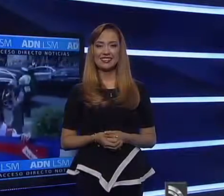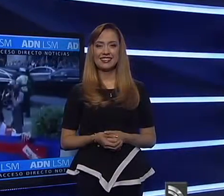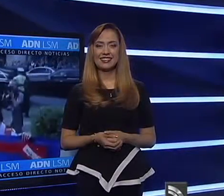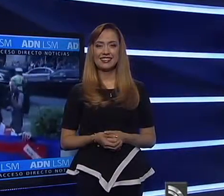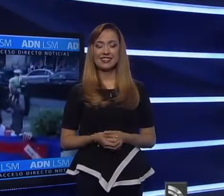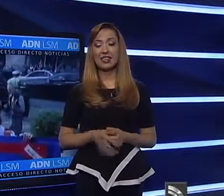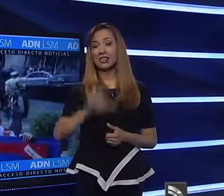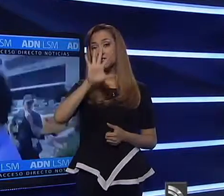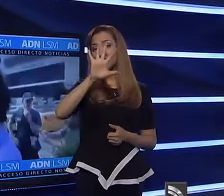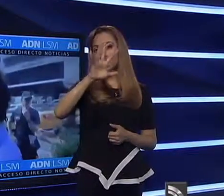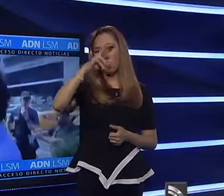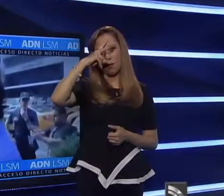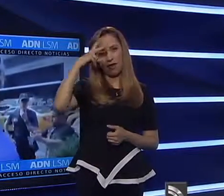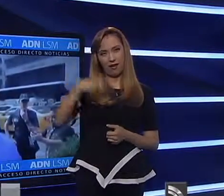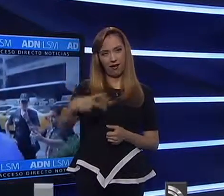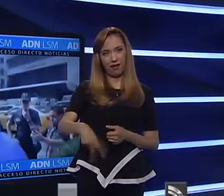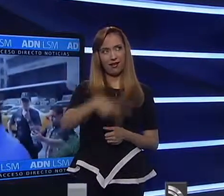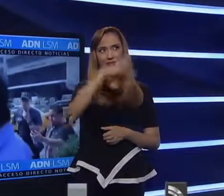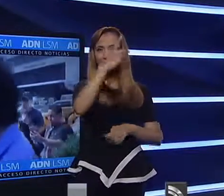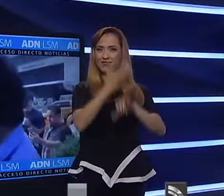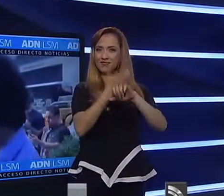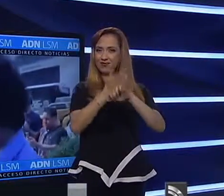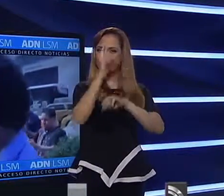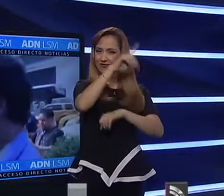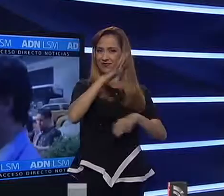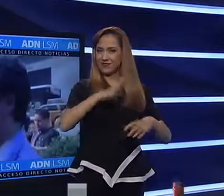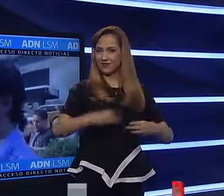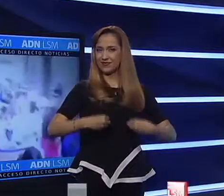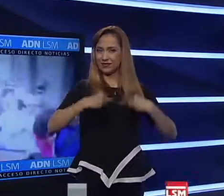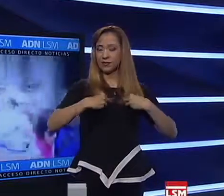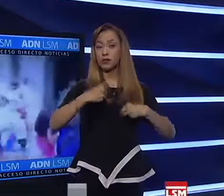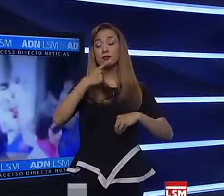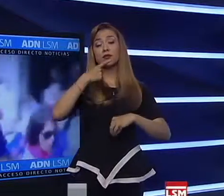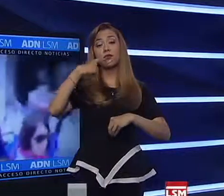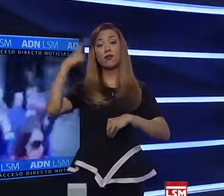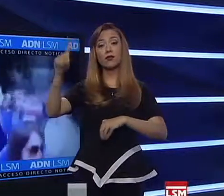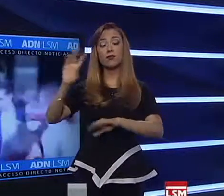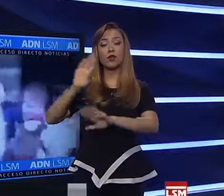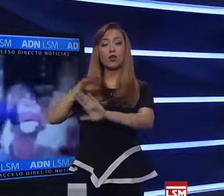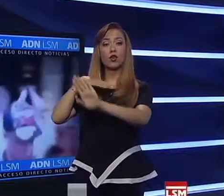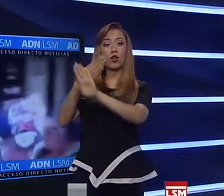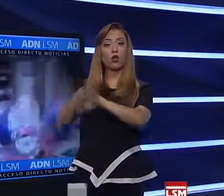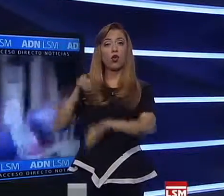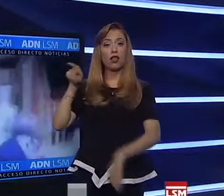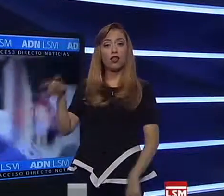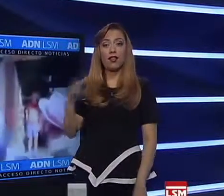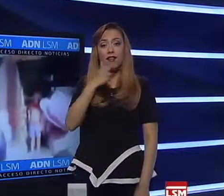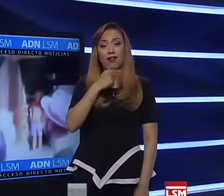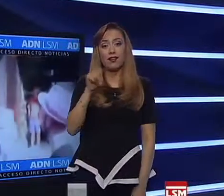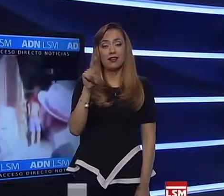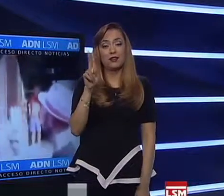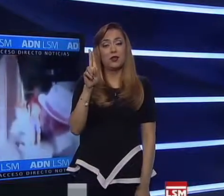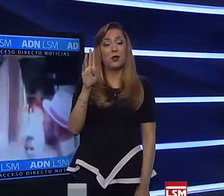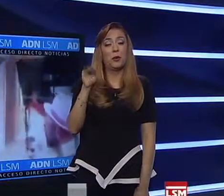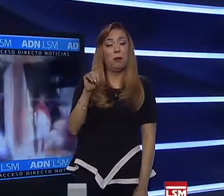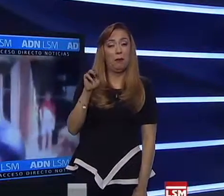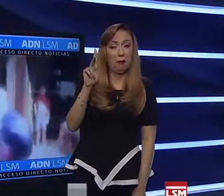Cinco mexicanos en Estados Unidos presentaron una demanda contra el aspirante presidencial republicano Donald Trump, en la que